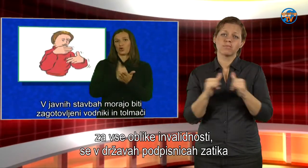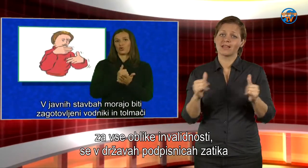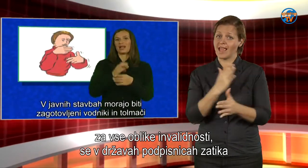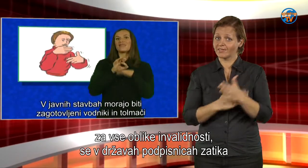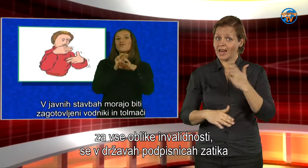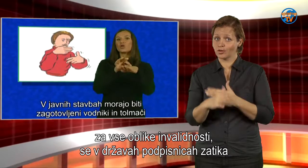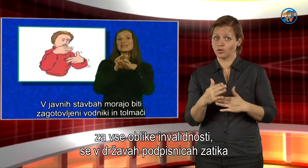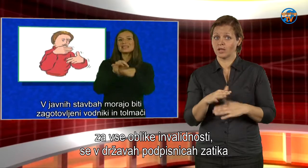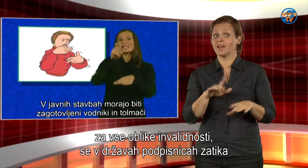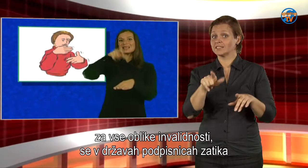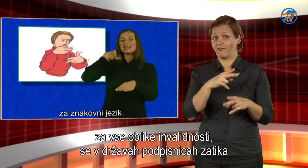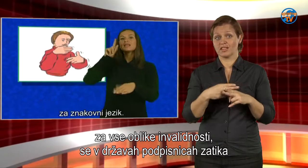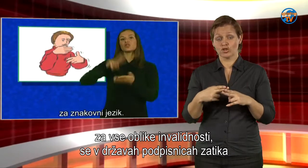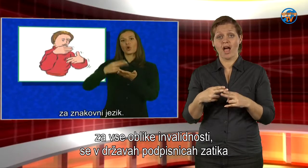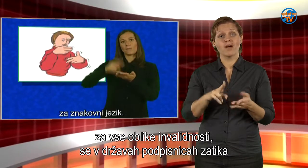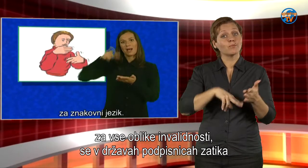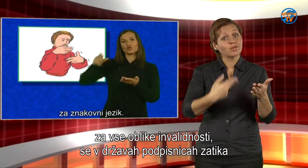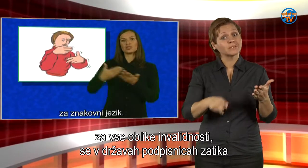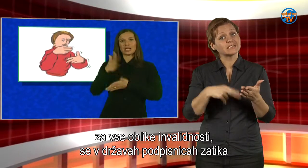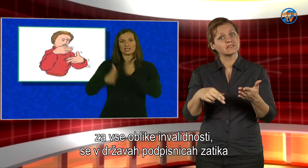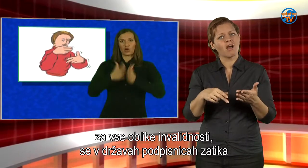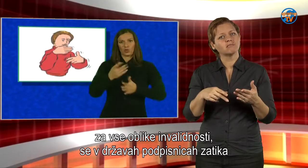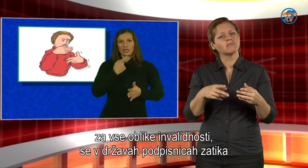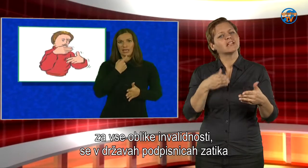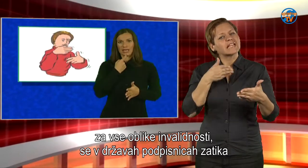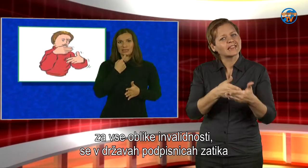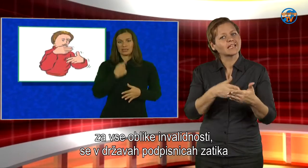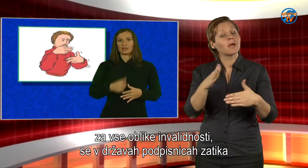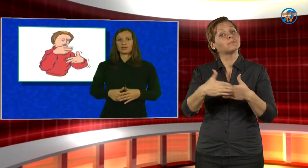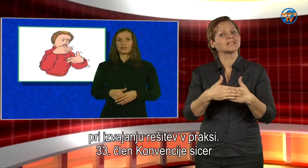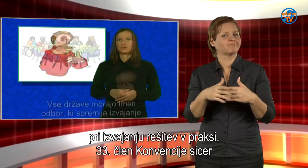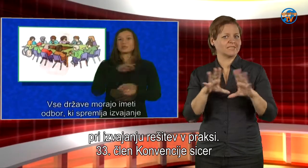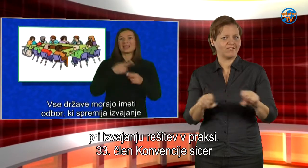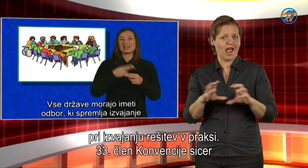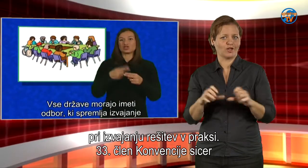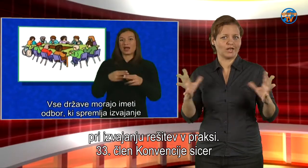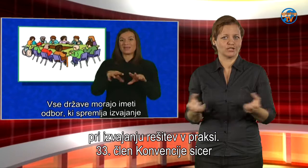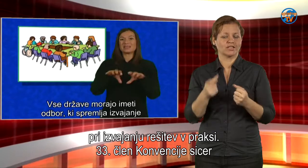se v državah podpisnicah zatika pri izvajanju rešitev v praksi.